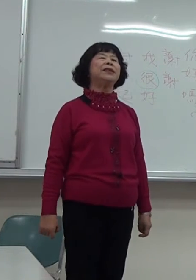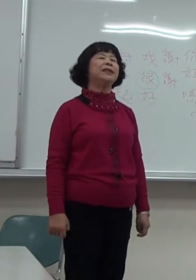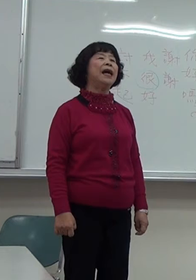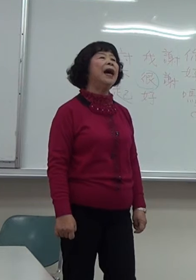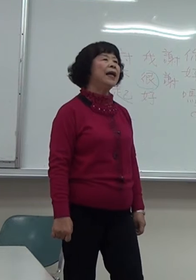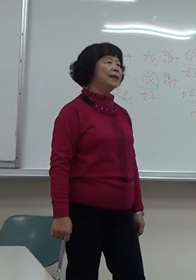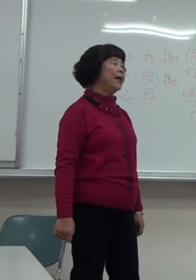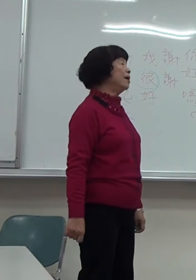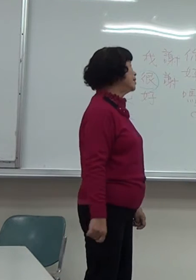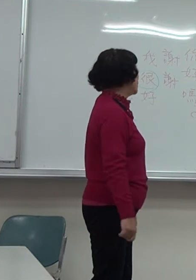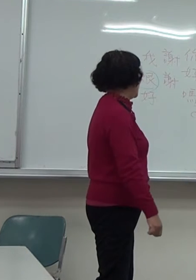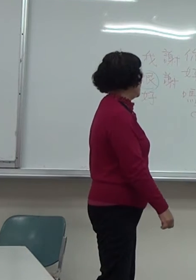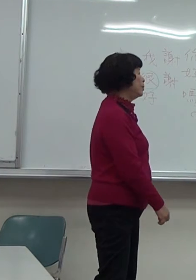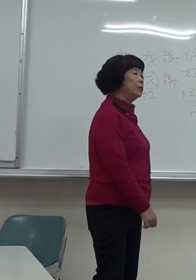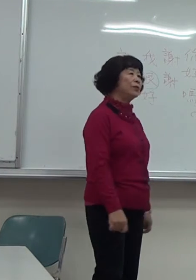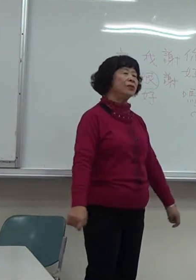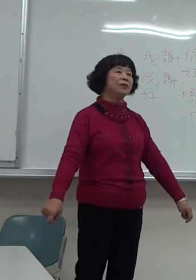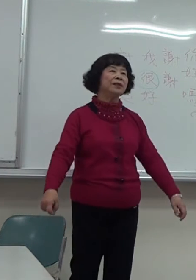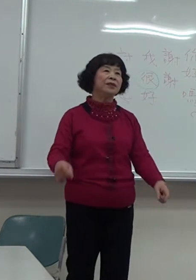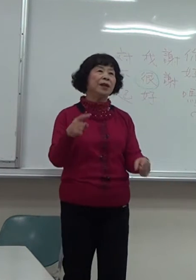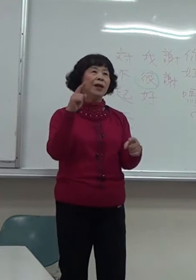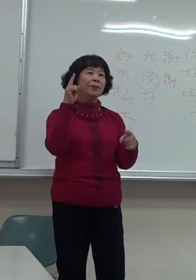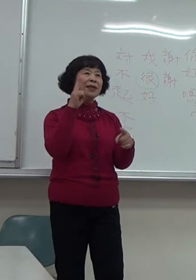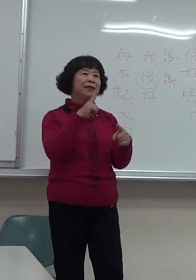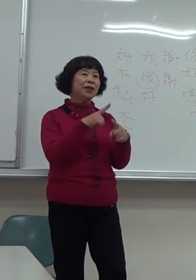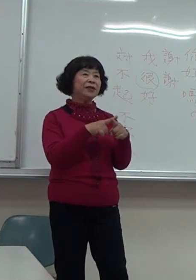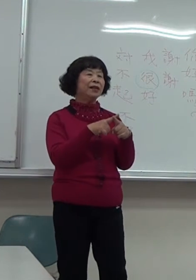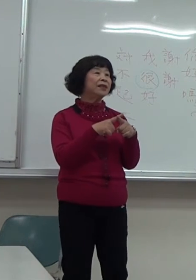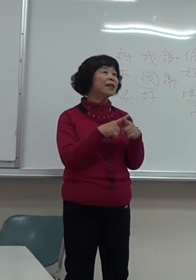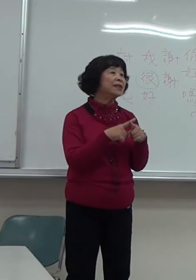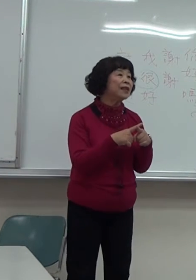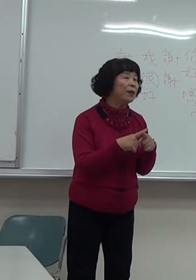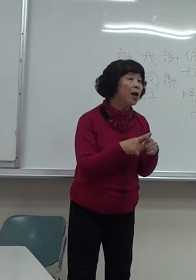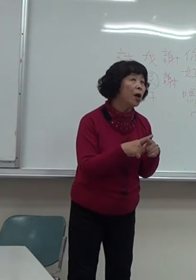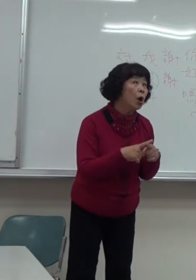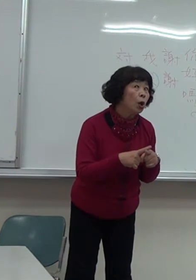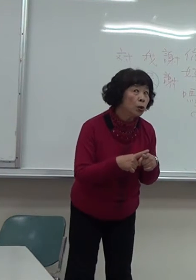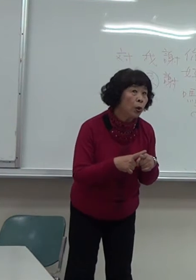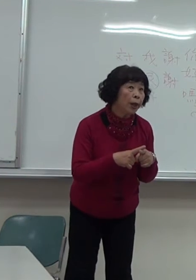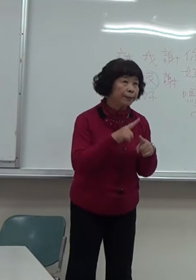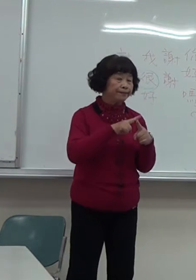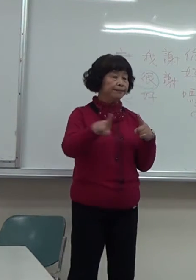呀、啊，那要怎么样？我们上次有教这个是什么？